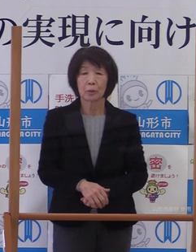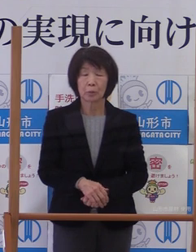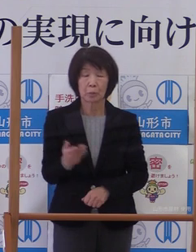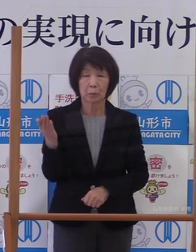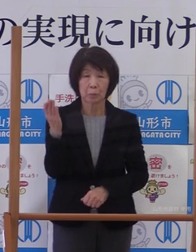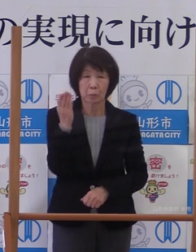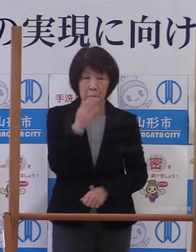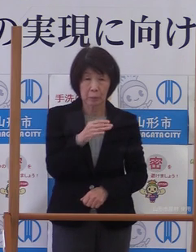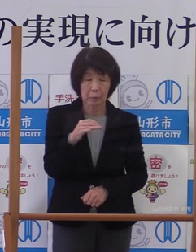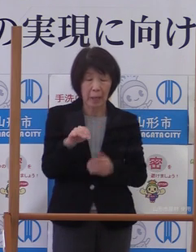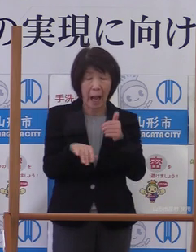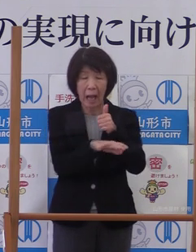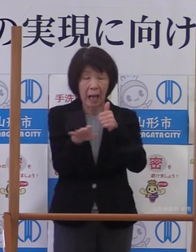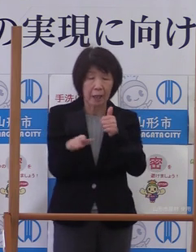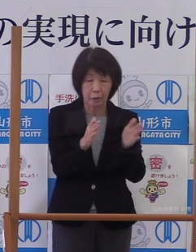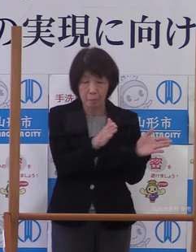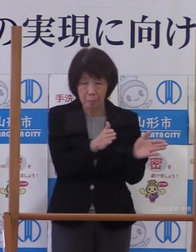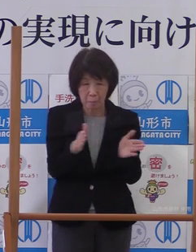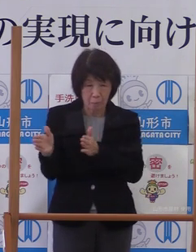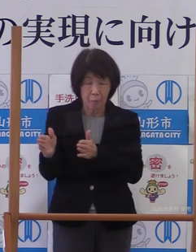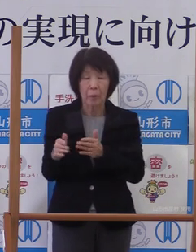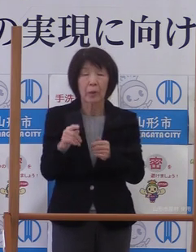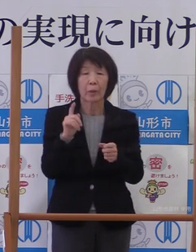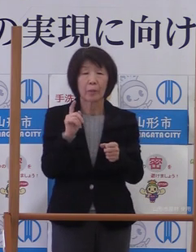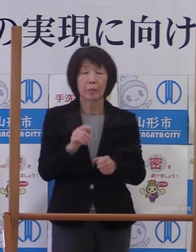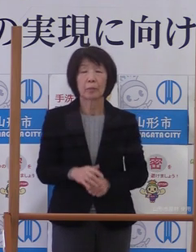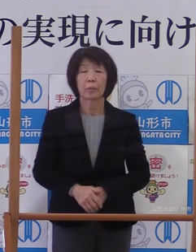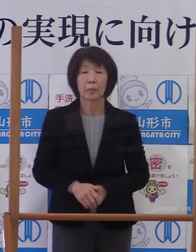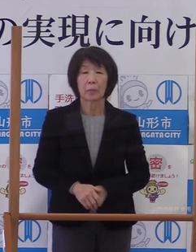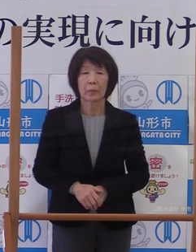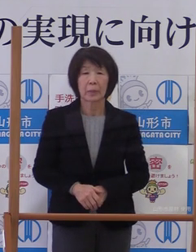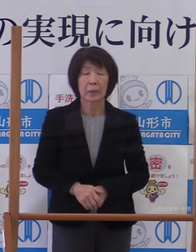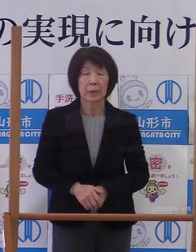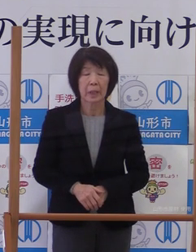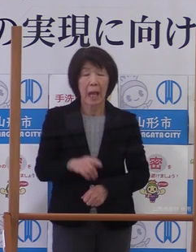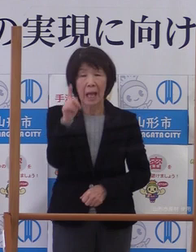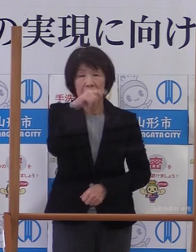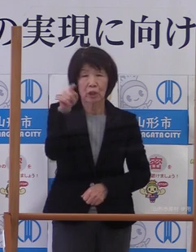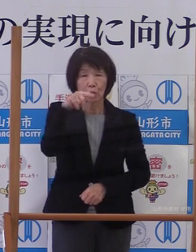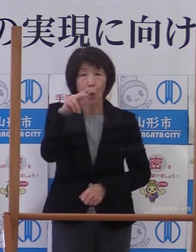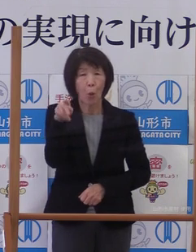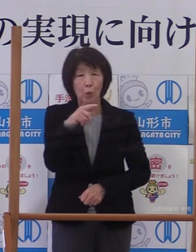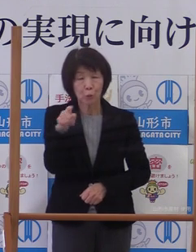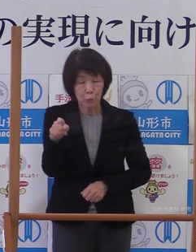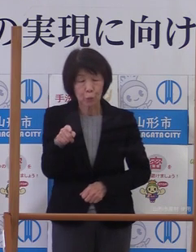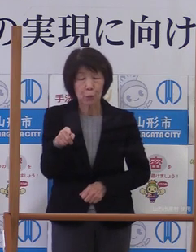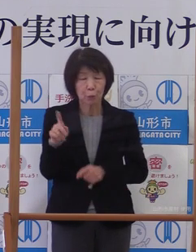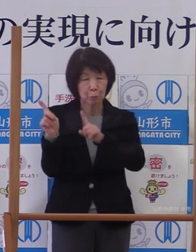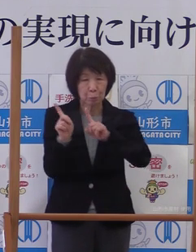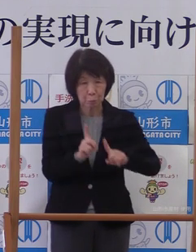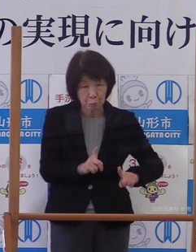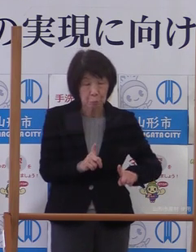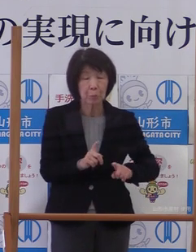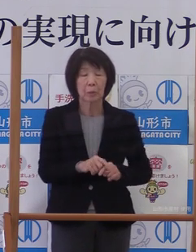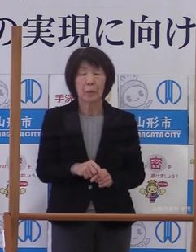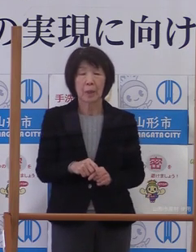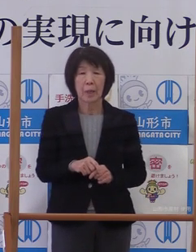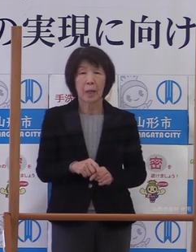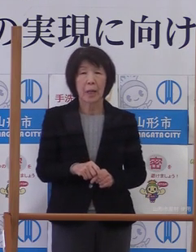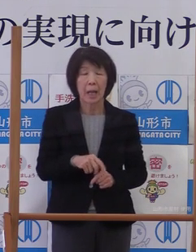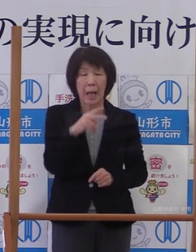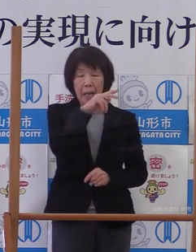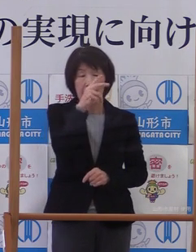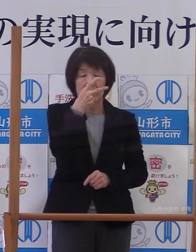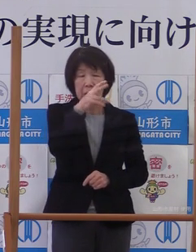次に環境保全についてです。脱炭素循環型社会の推進につきましては、2050